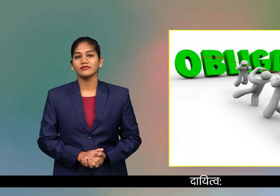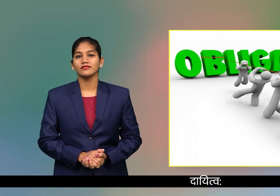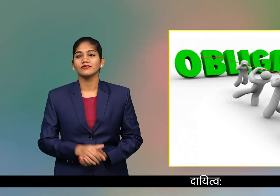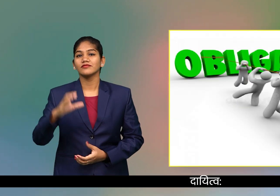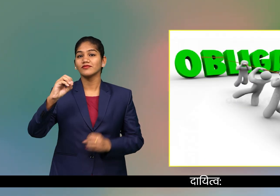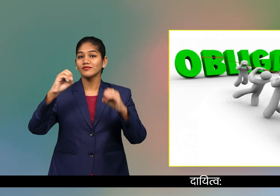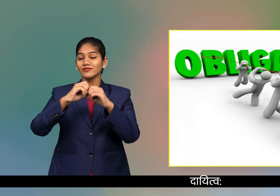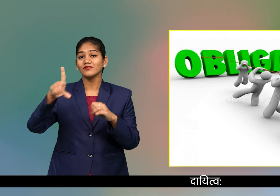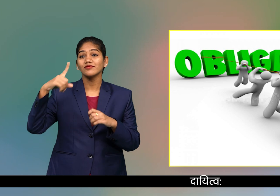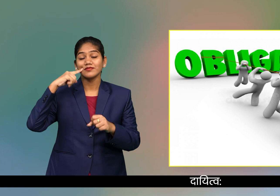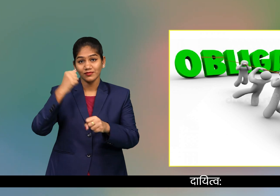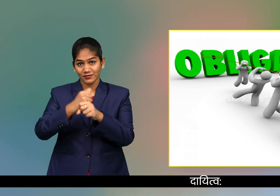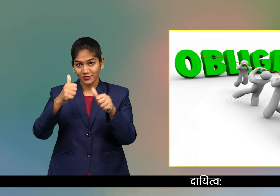दायित्व